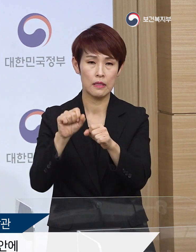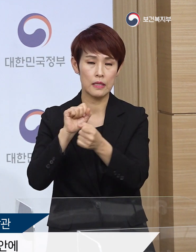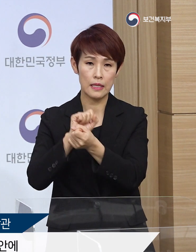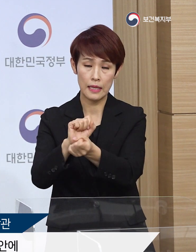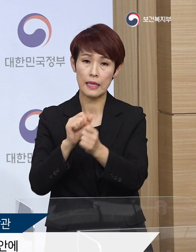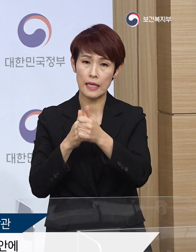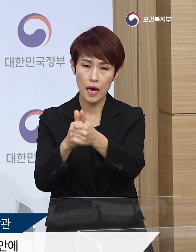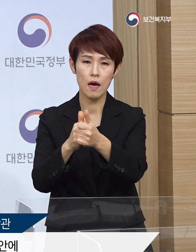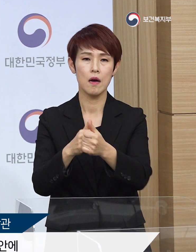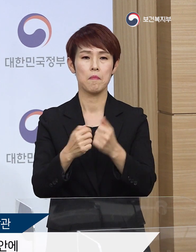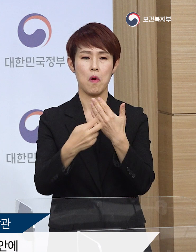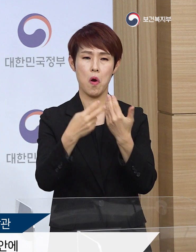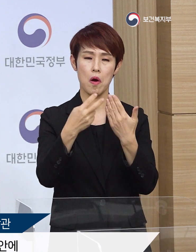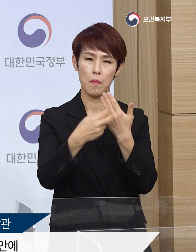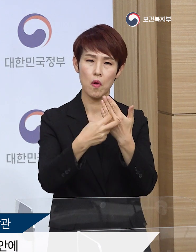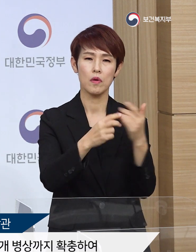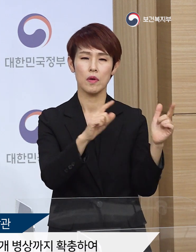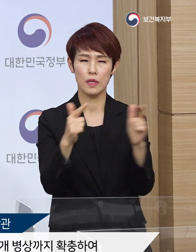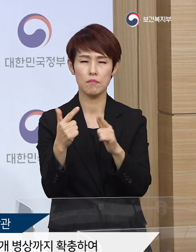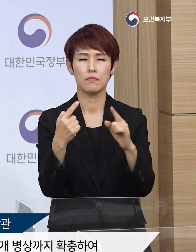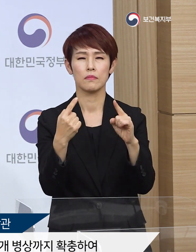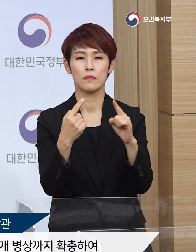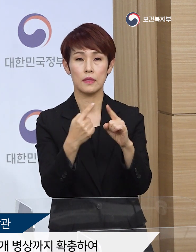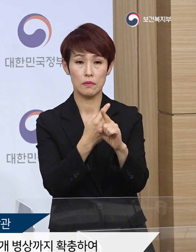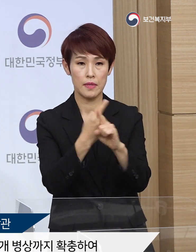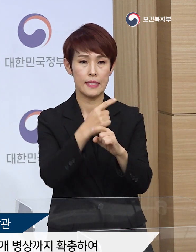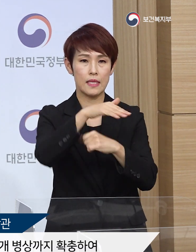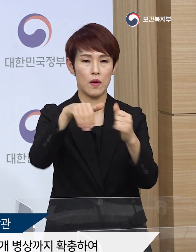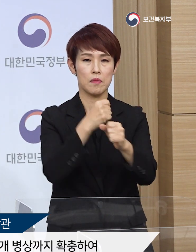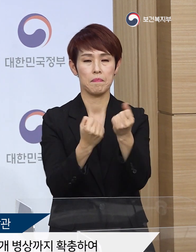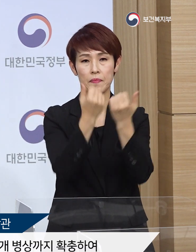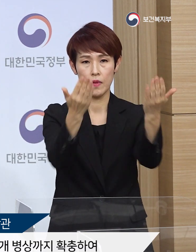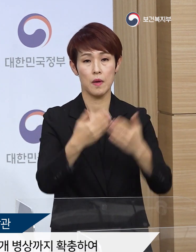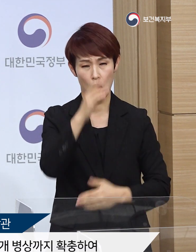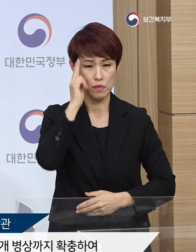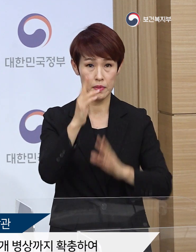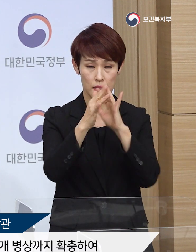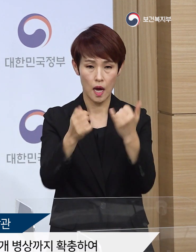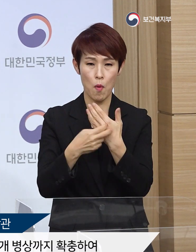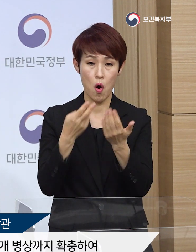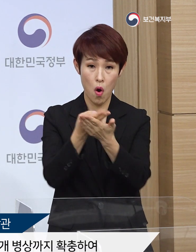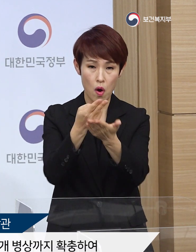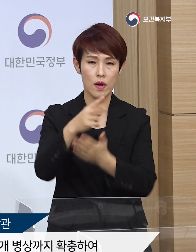방안에 대해서 말씀드리겠습니다. 중증 환자 등의 입원 치료를 위한 병상은